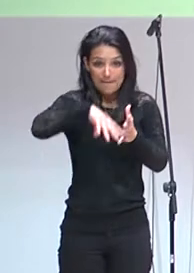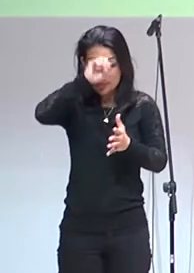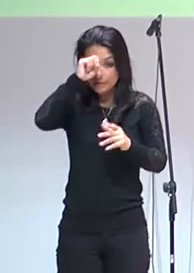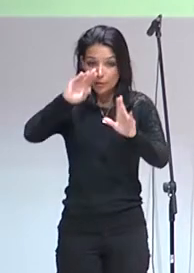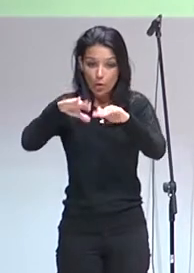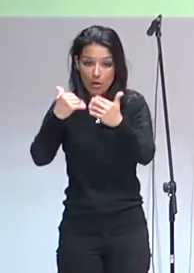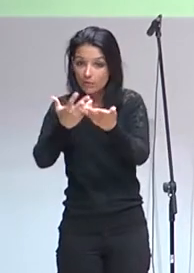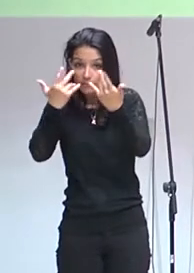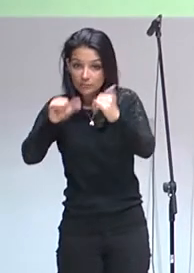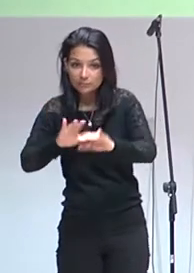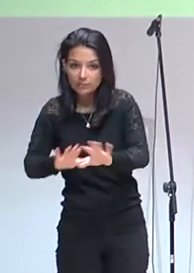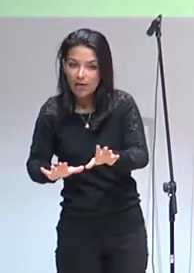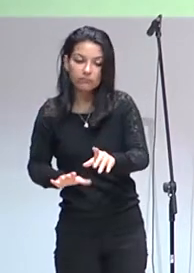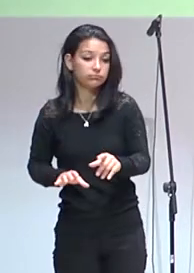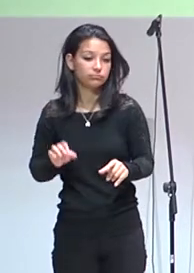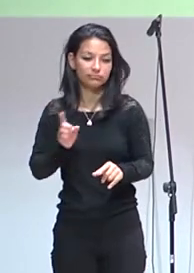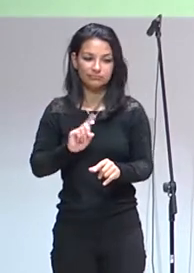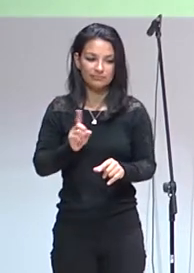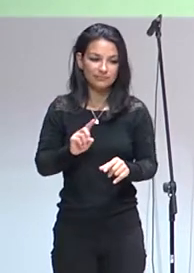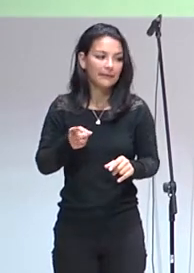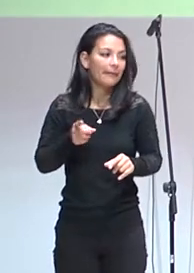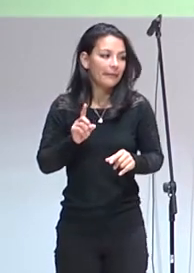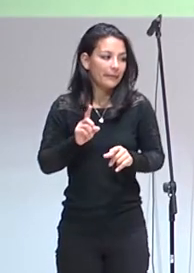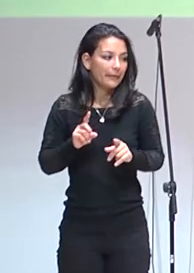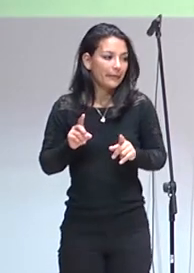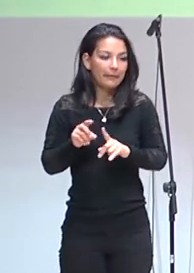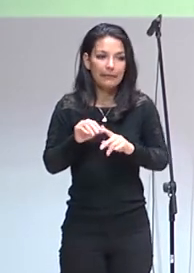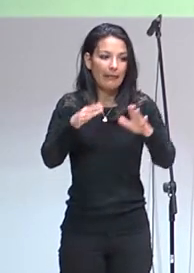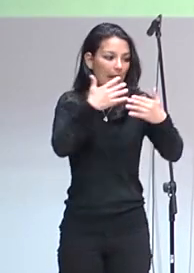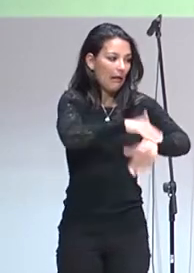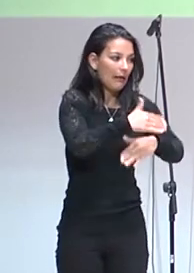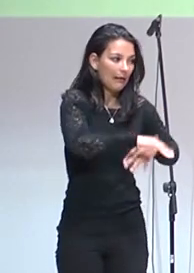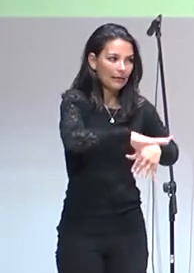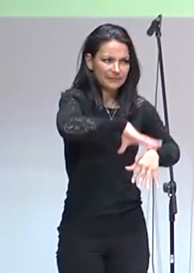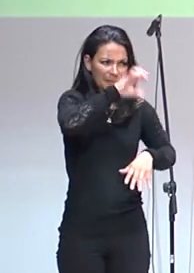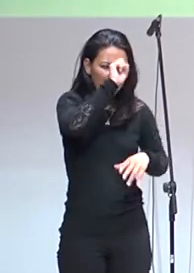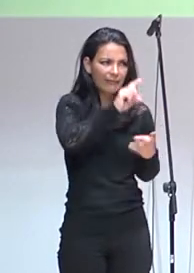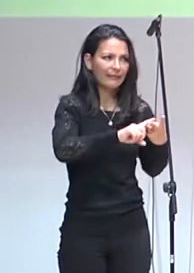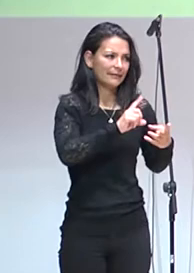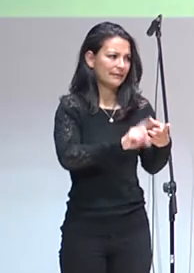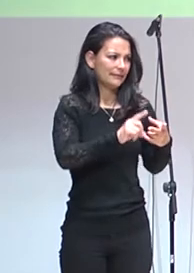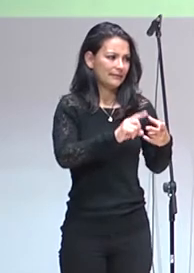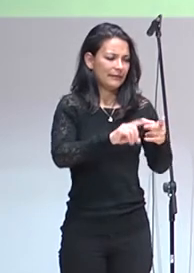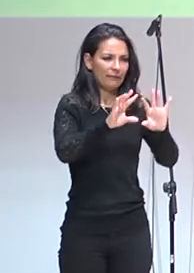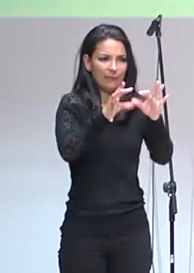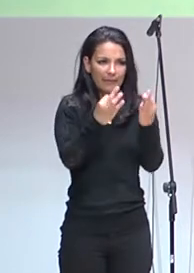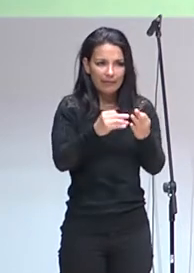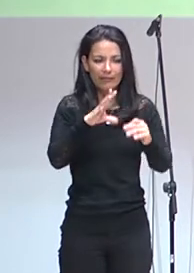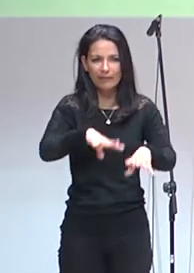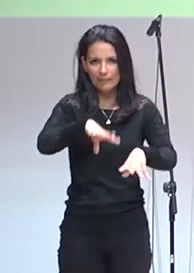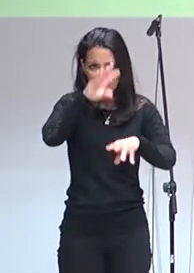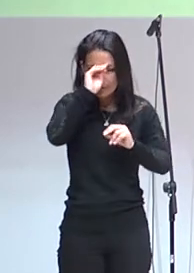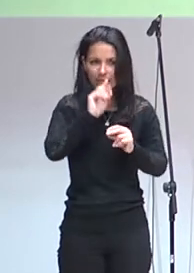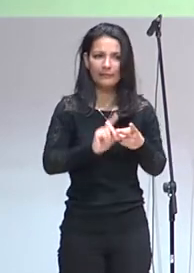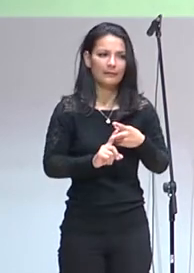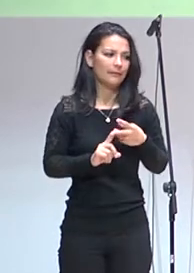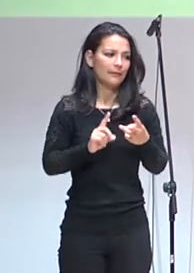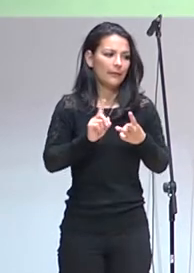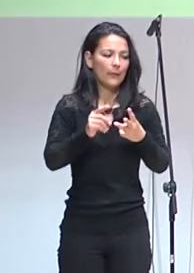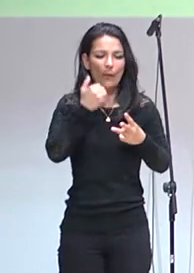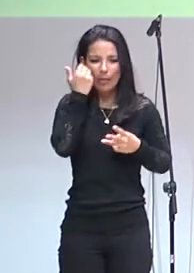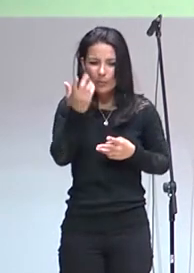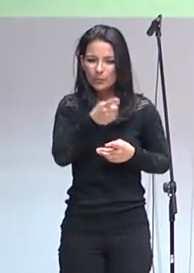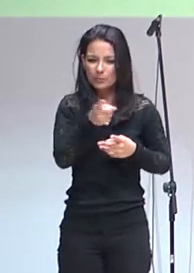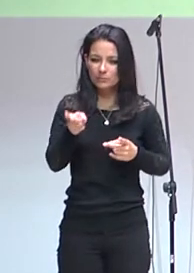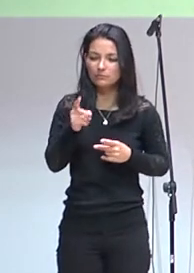colegio, sino se aprende en la calle, con la familia, con otros adultos